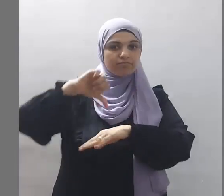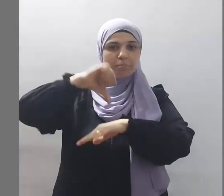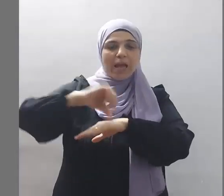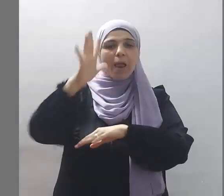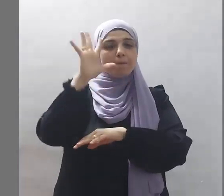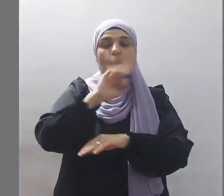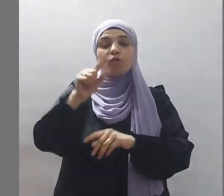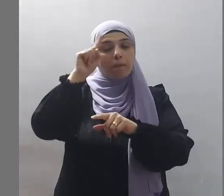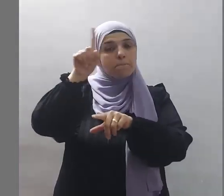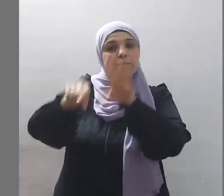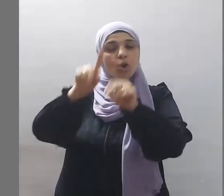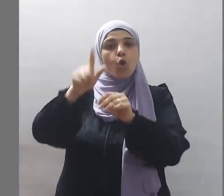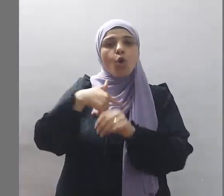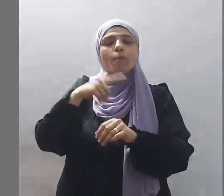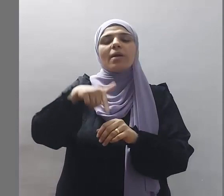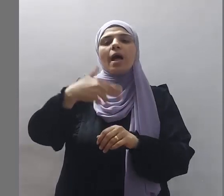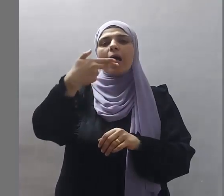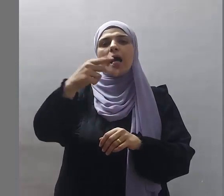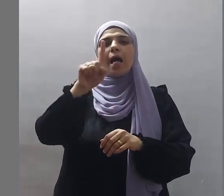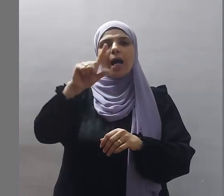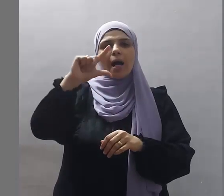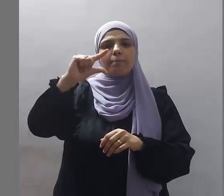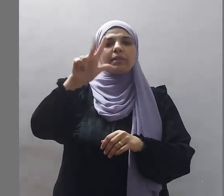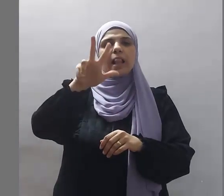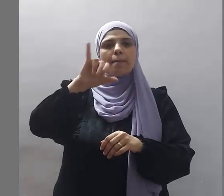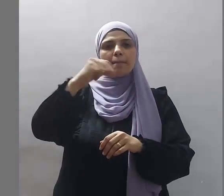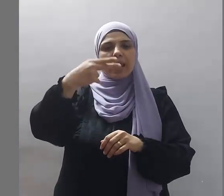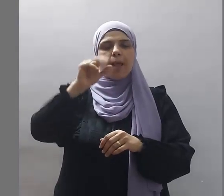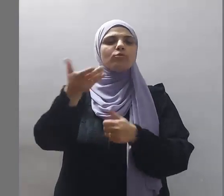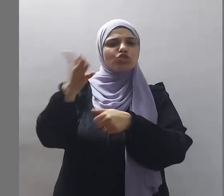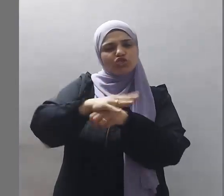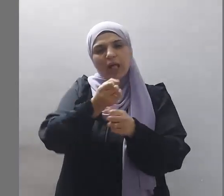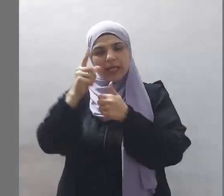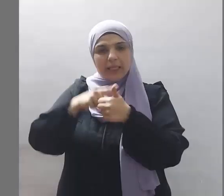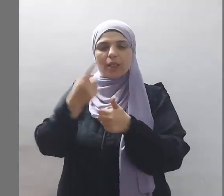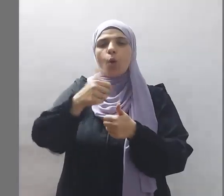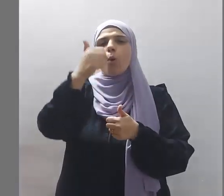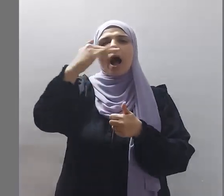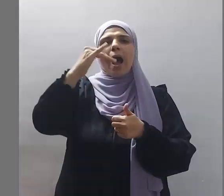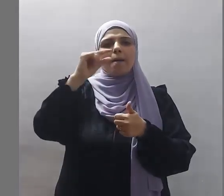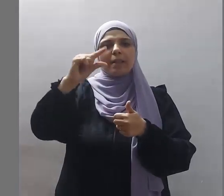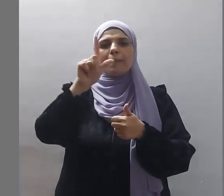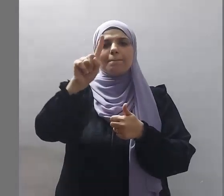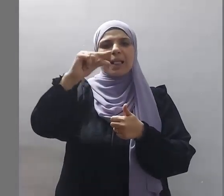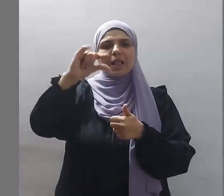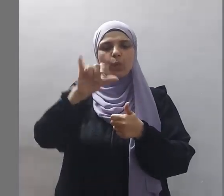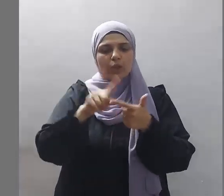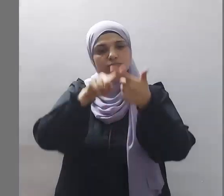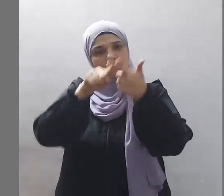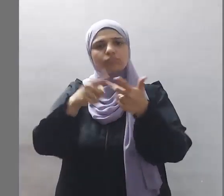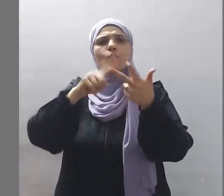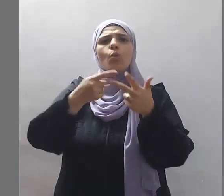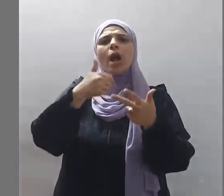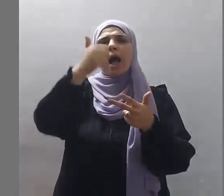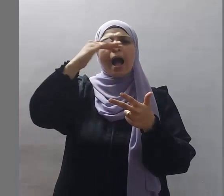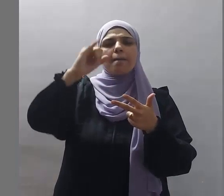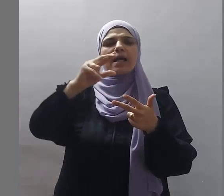منهم الشهيد عبد المنعم رياض، والشهيد أحمد بدوي، والشهيد أحمد حمدي، والشهيد